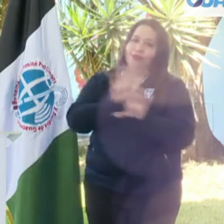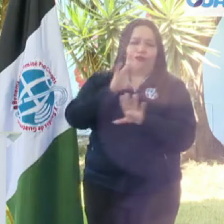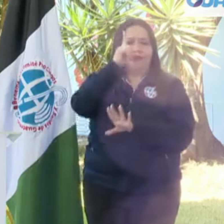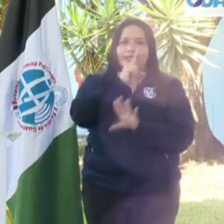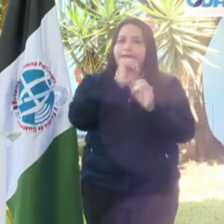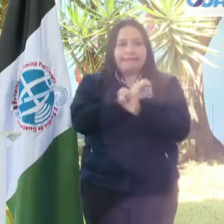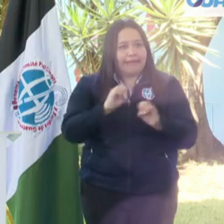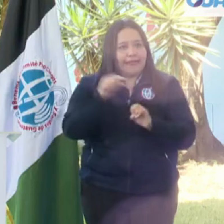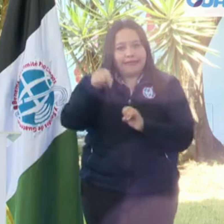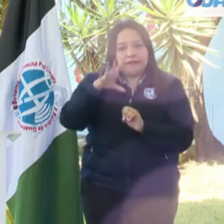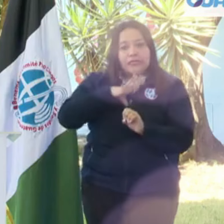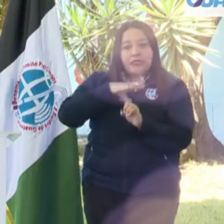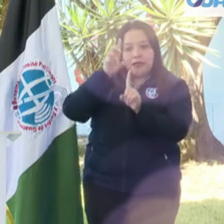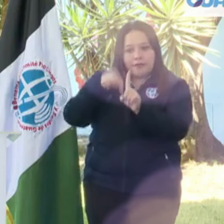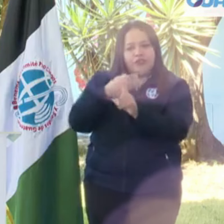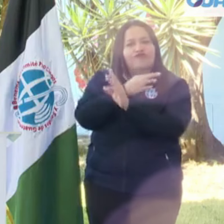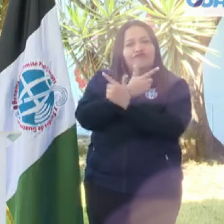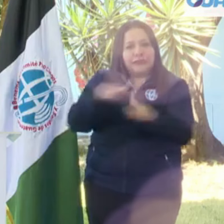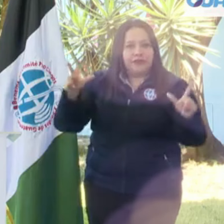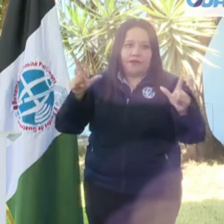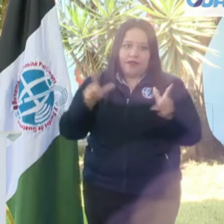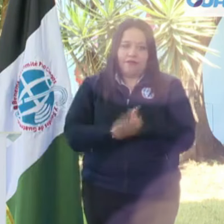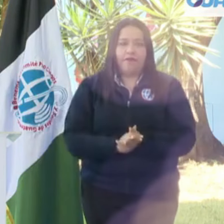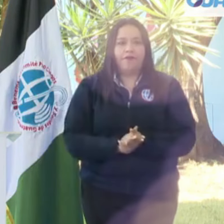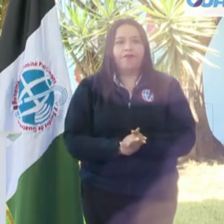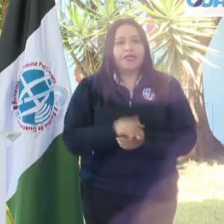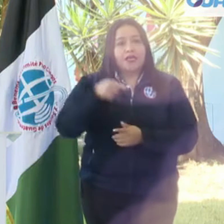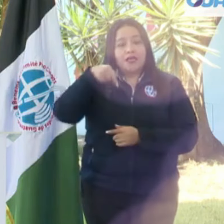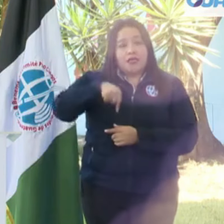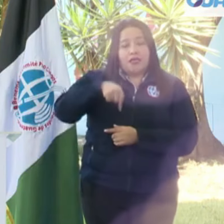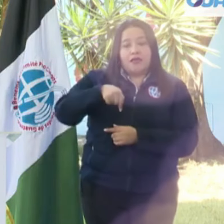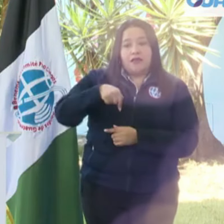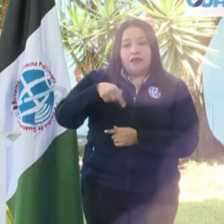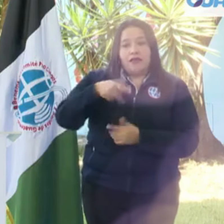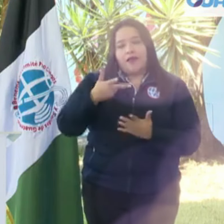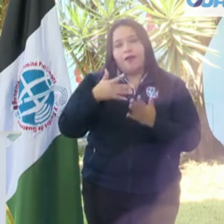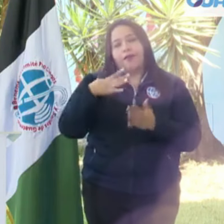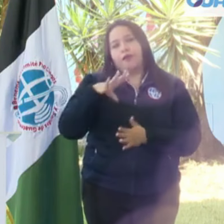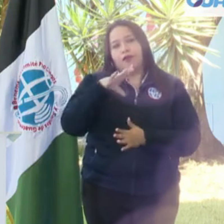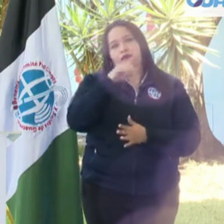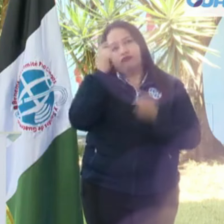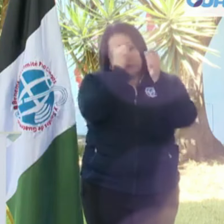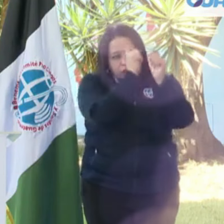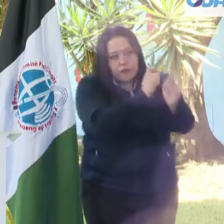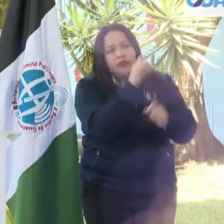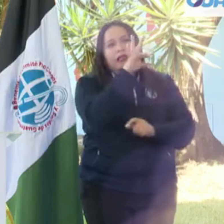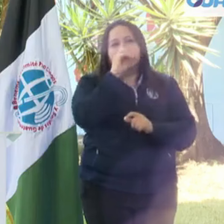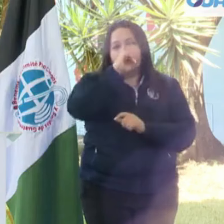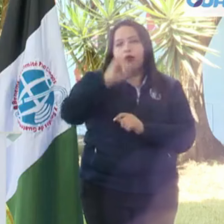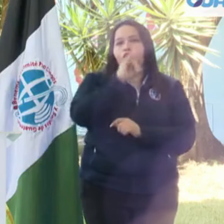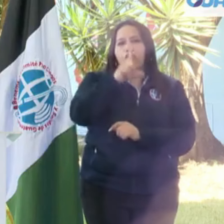persona debe ser vendida. Y esto, pues conmemoramos esto el 30 de julio con el objeto de